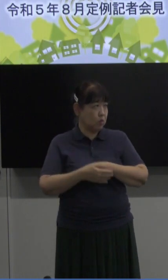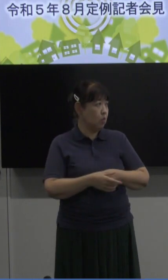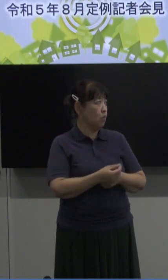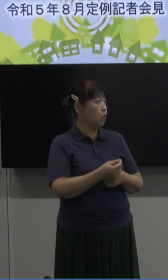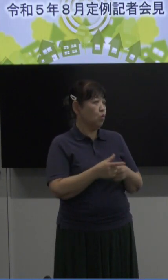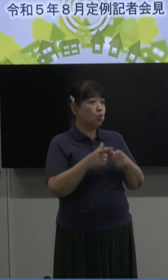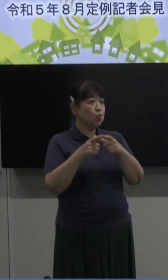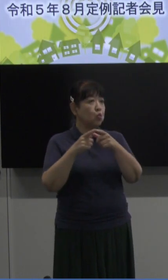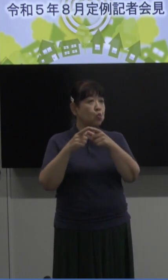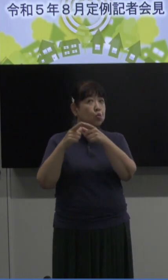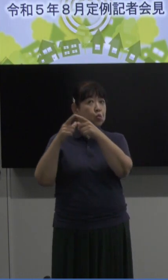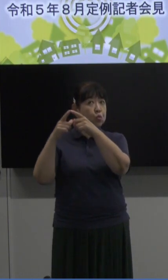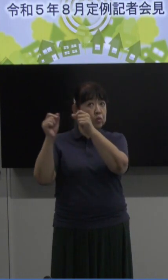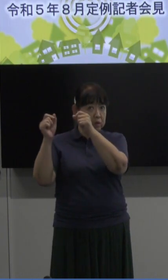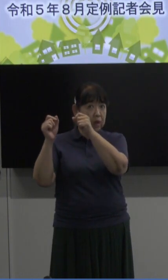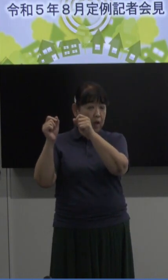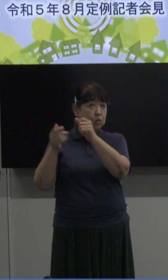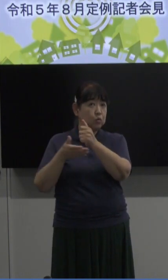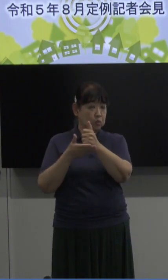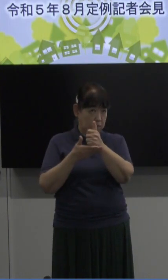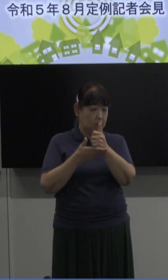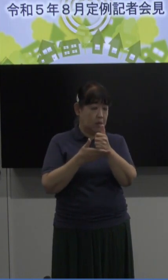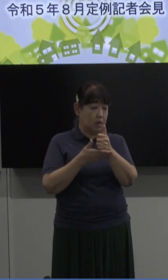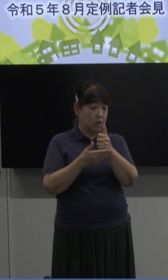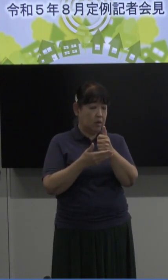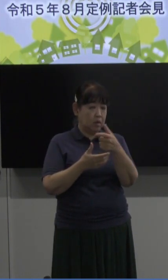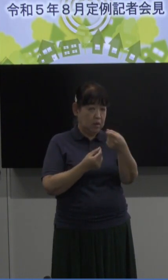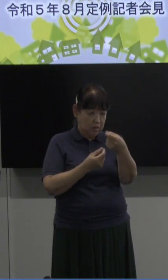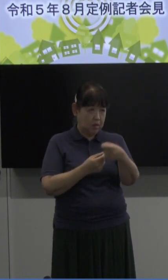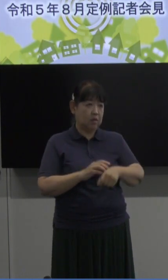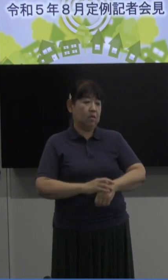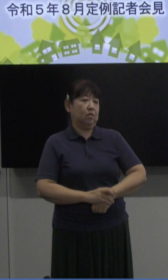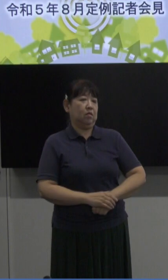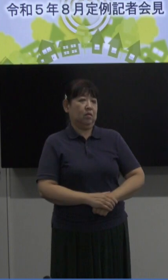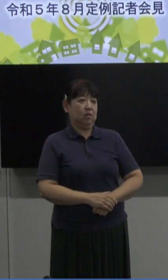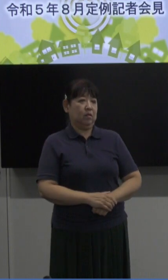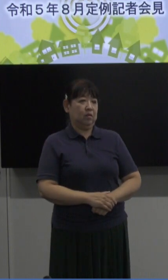というのは国、 あ、国からの分ですね。 はいはい、分 かりました、ありがとうございます。